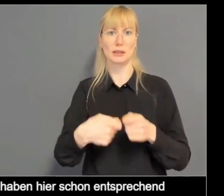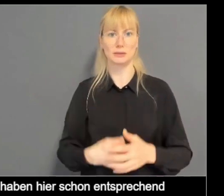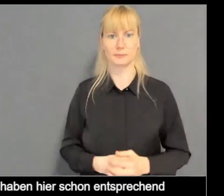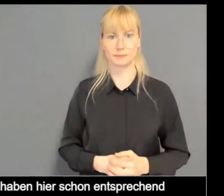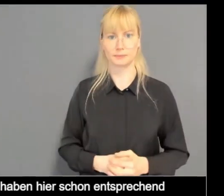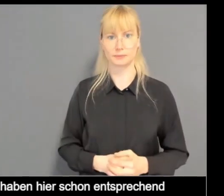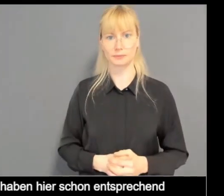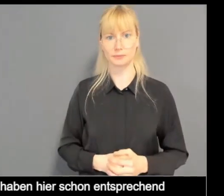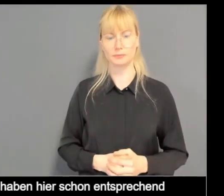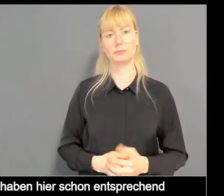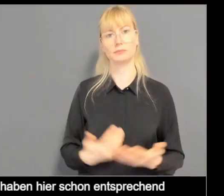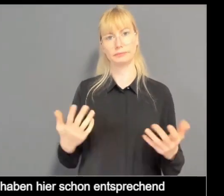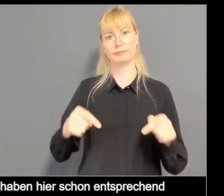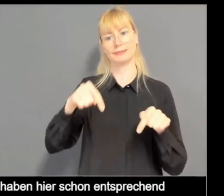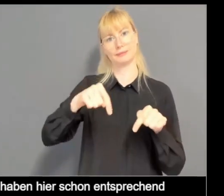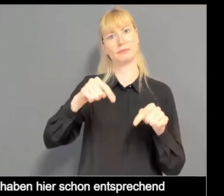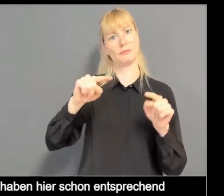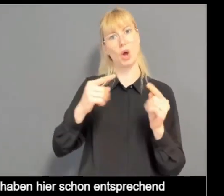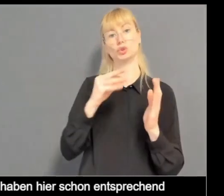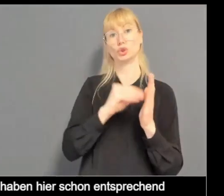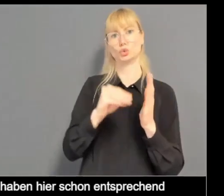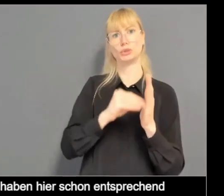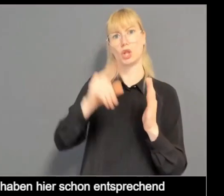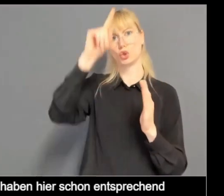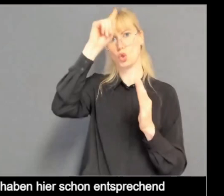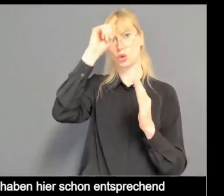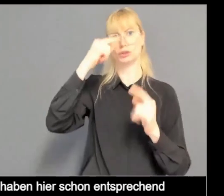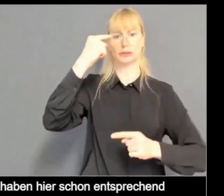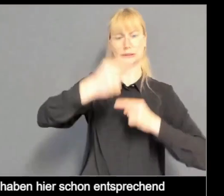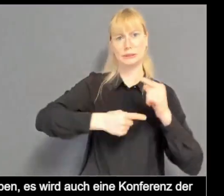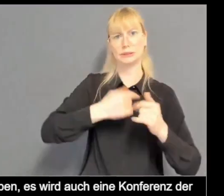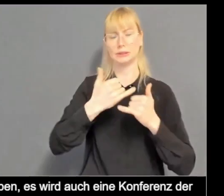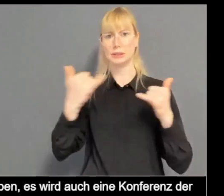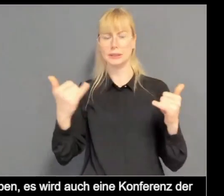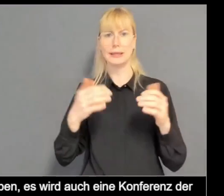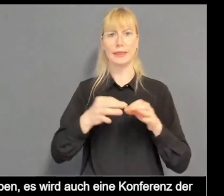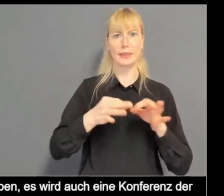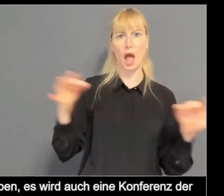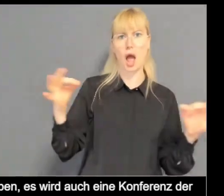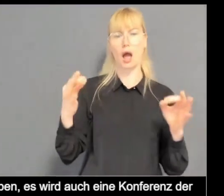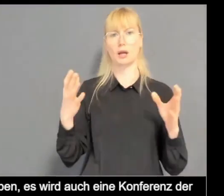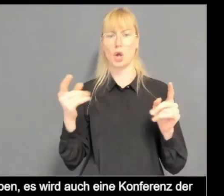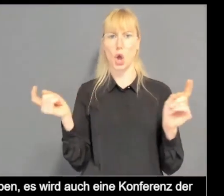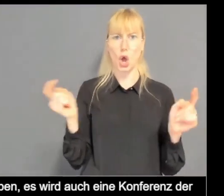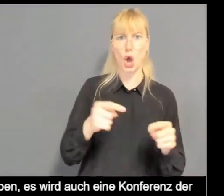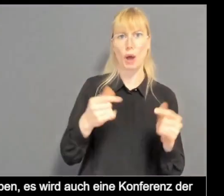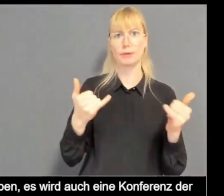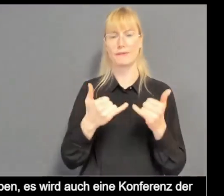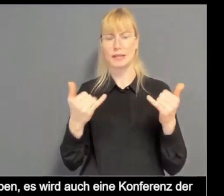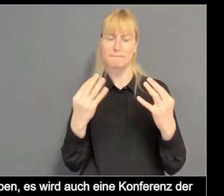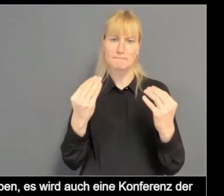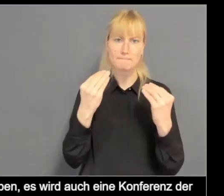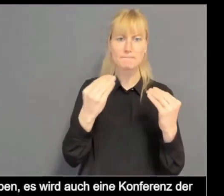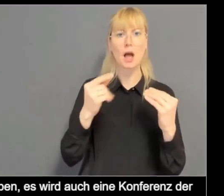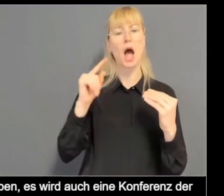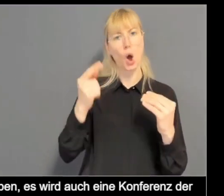ermöglichen, bei uns Schule in einer bestimmten Form kennenzulernen und wenigstens eine Struktur